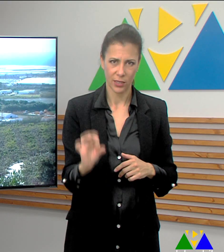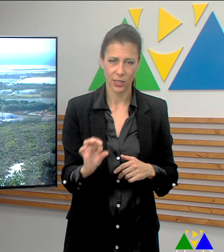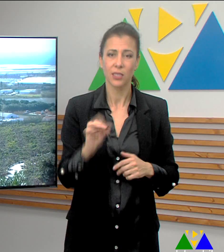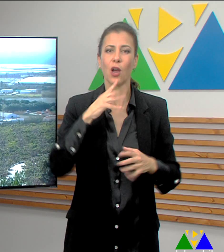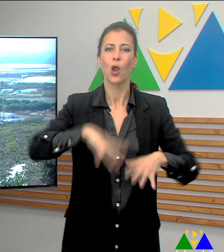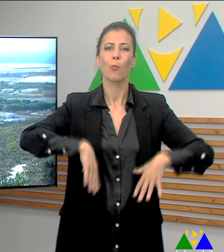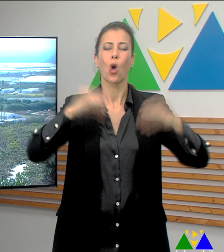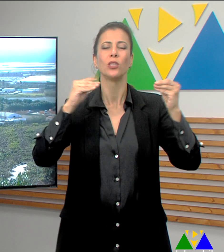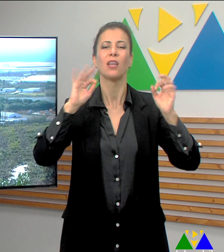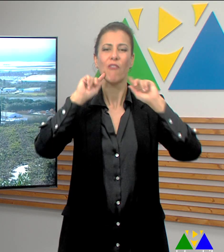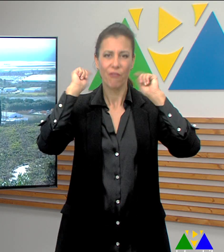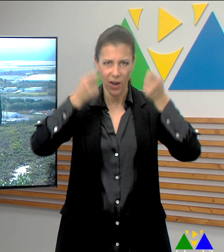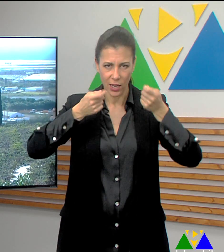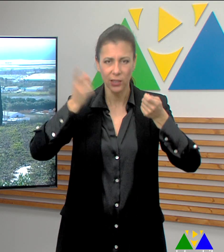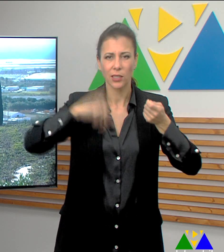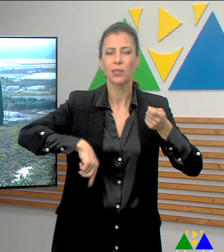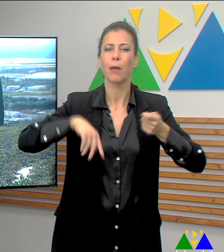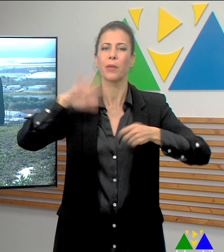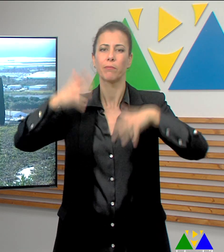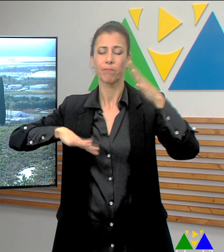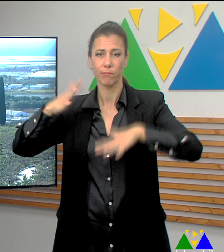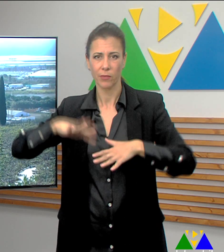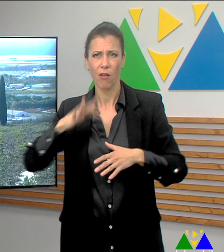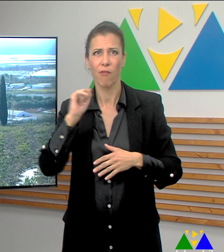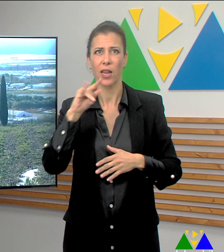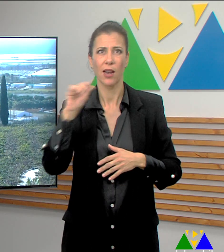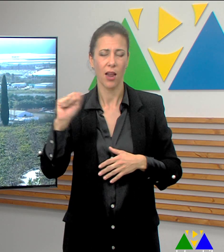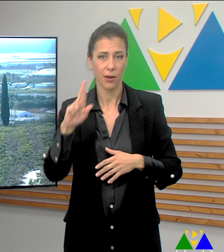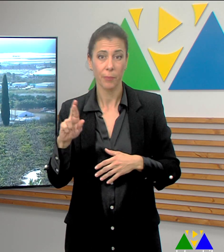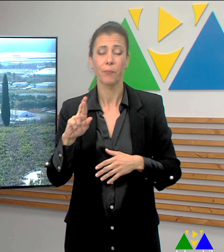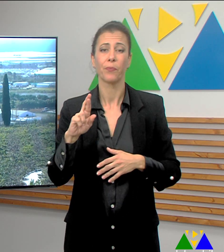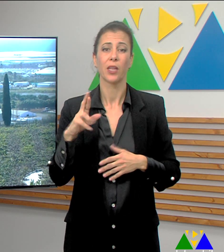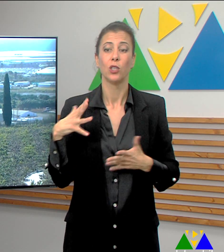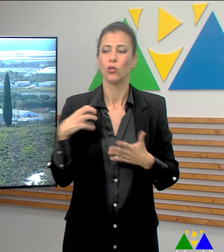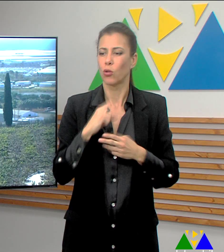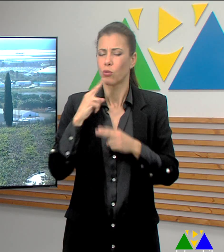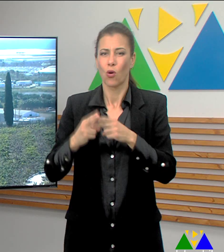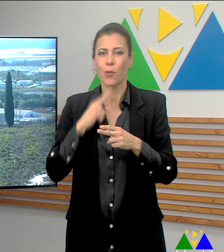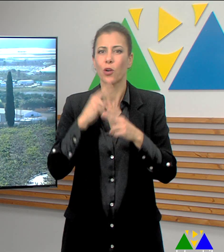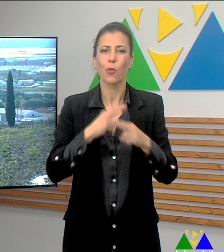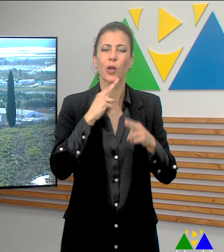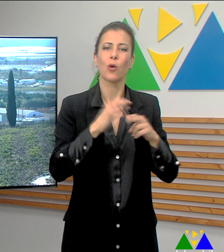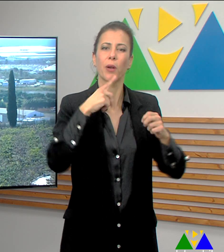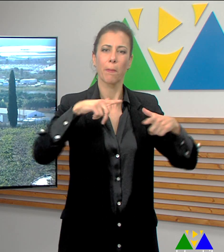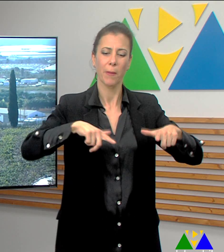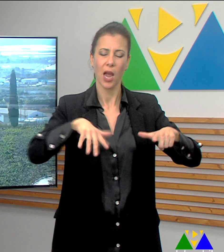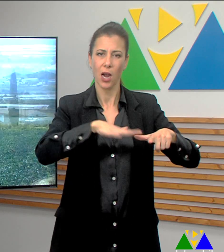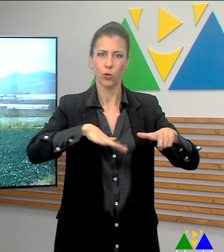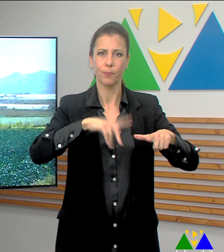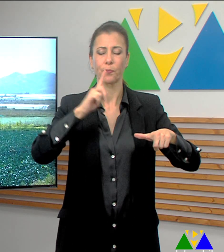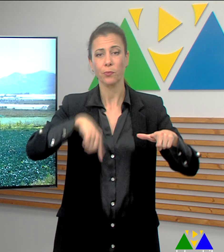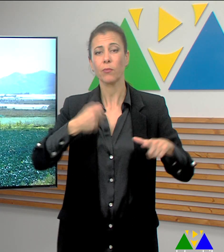del Cerro del Fraile, la sierra de Guasoidar, que da nombre al pago que hay por encima, que es el